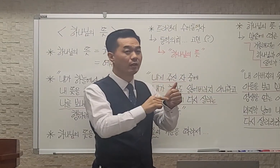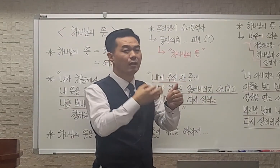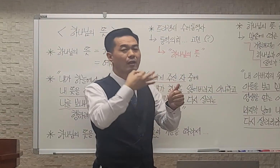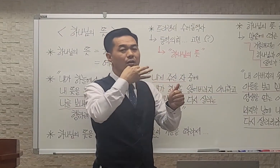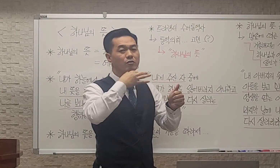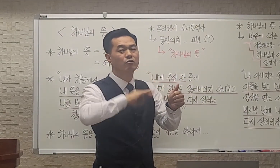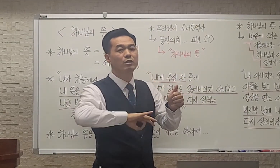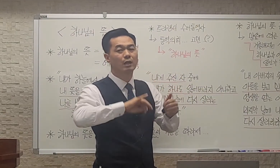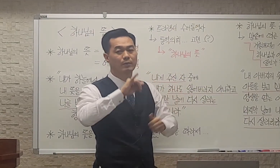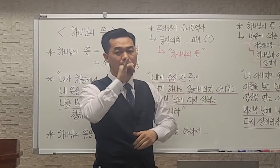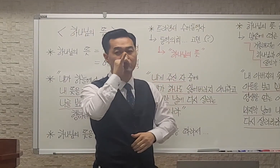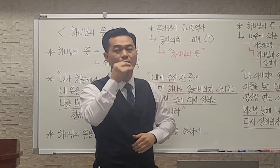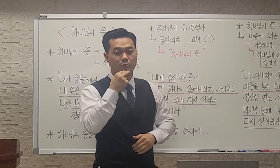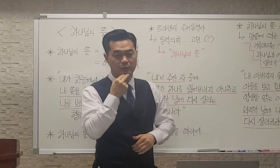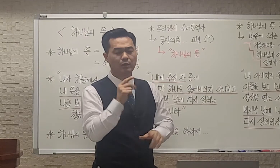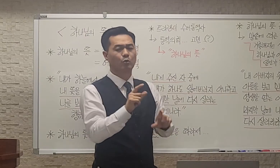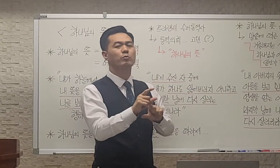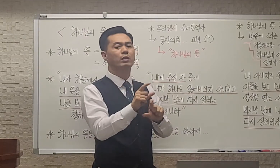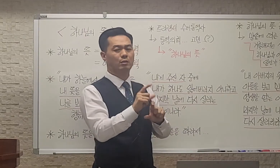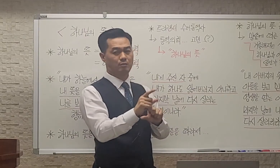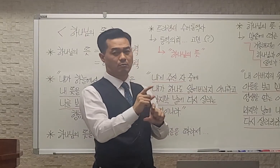농인들에게 유익함이 있는가 없는가를 고민해요.